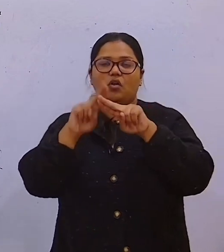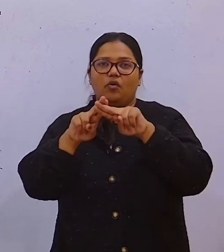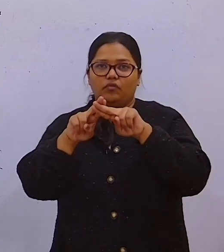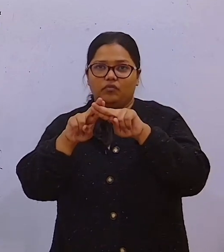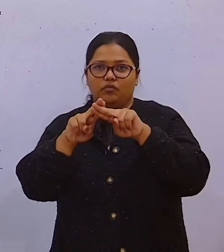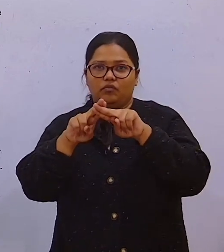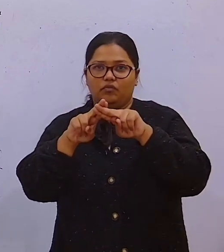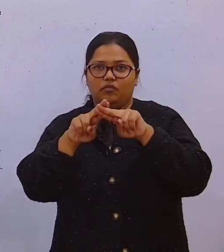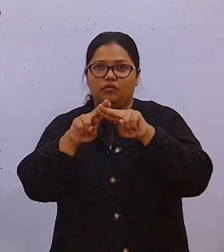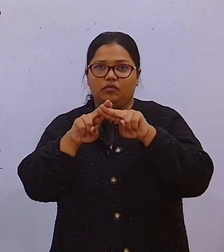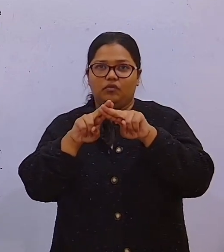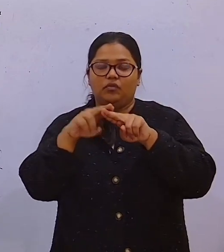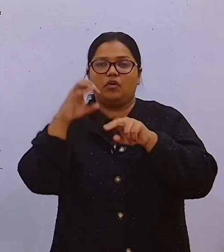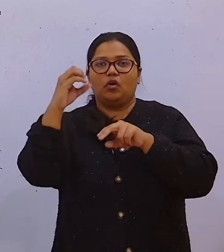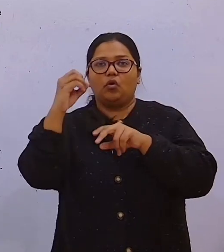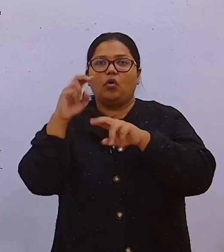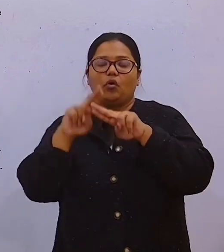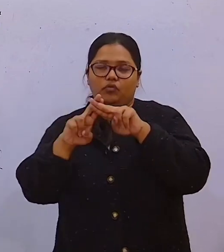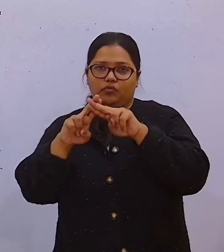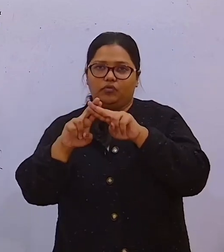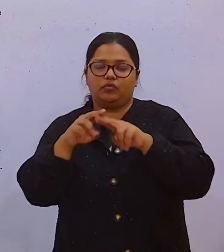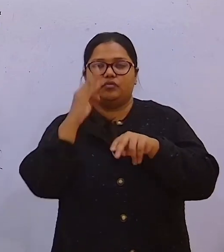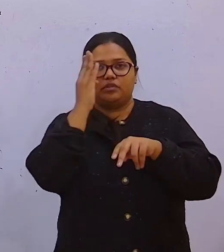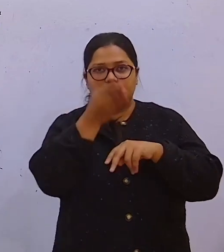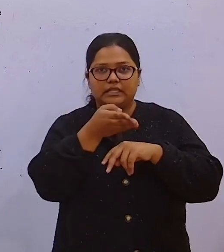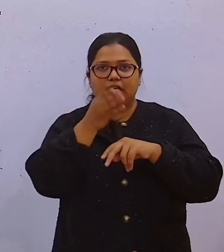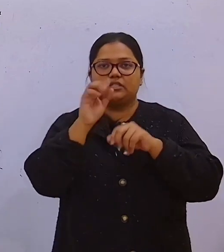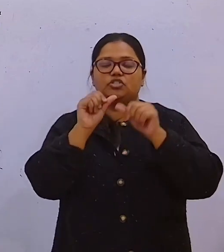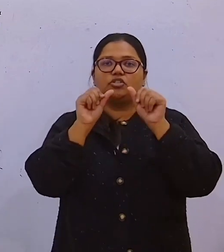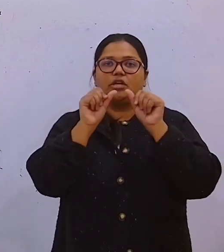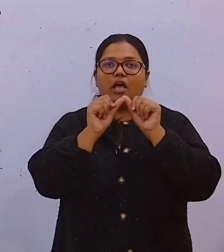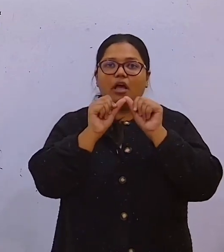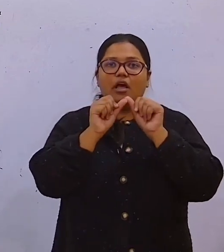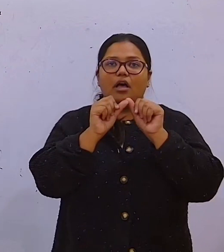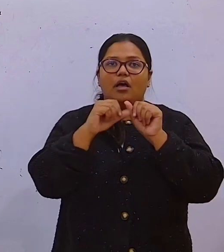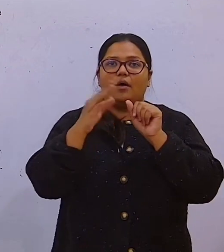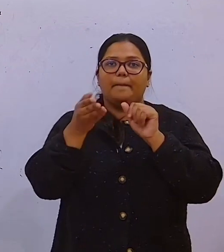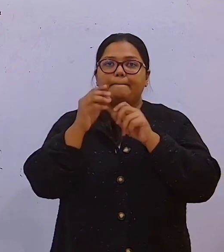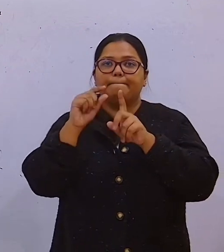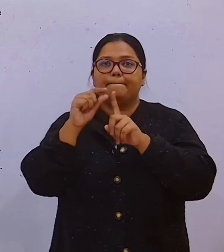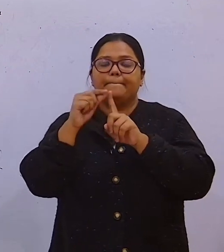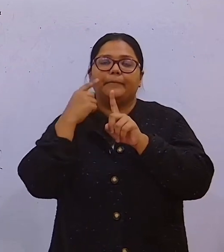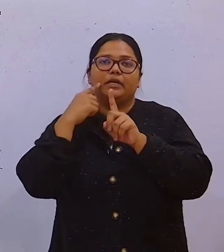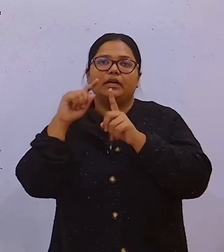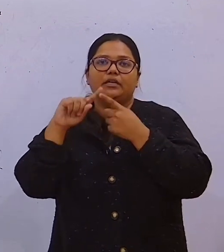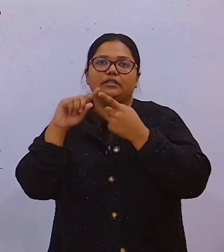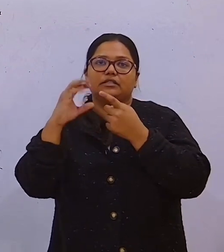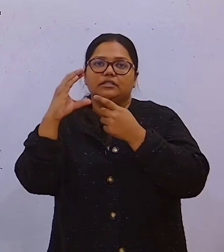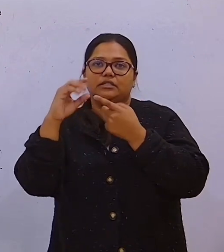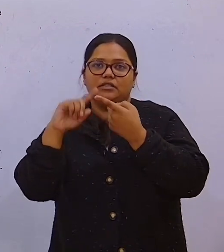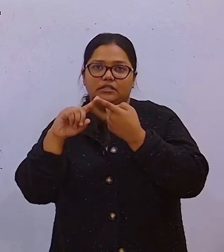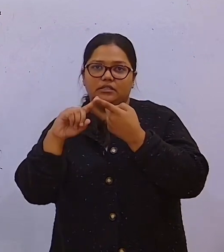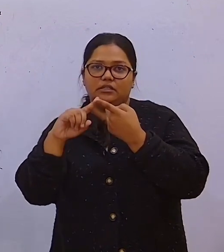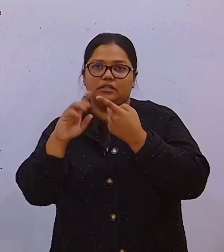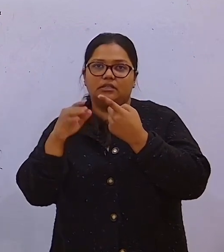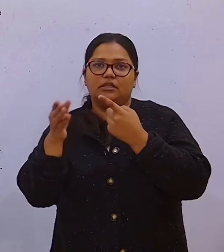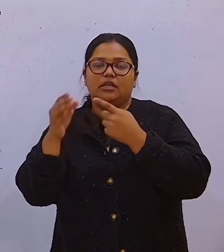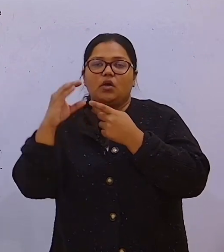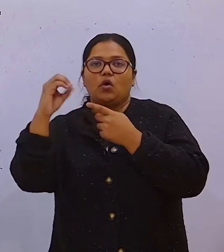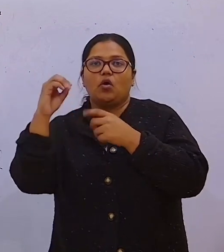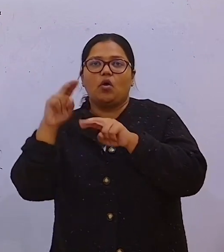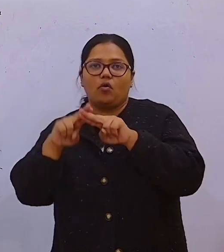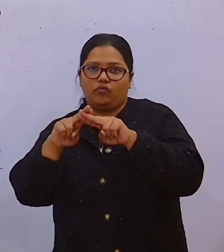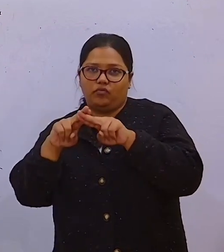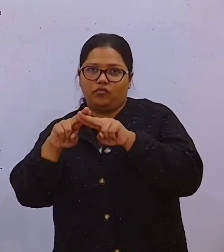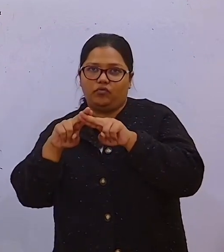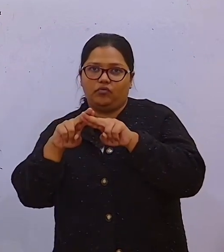और लव्स, लॉफ और लव्स में डिफरेंस है, लॉफ मीन्स एक टुकड़े की बात हो रही है,